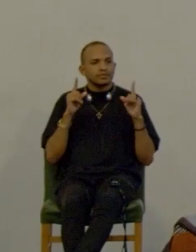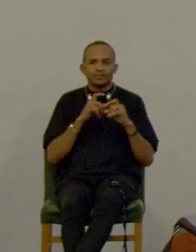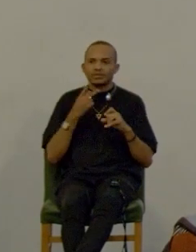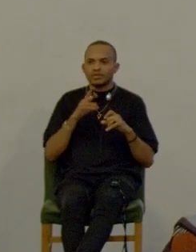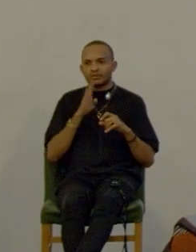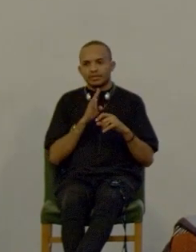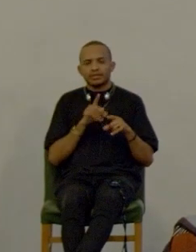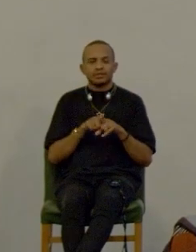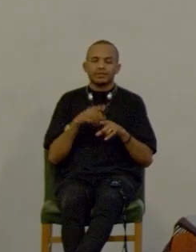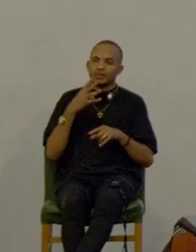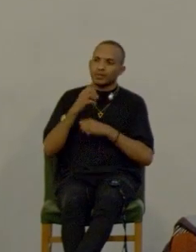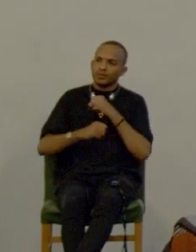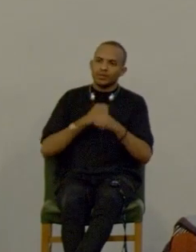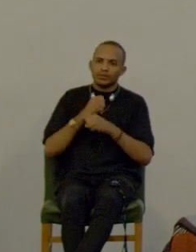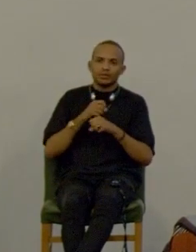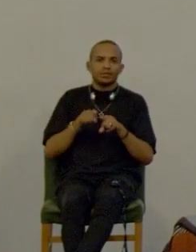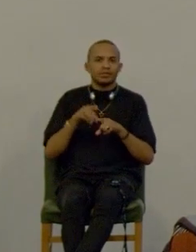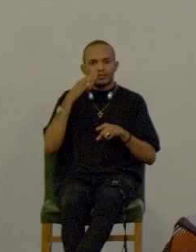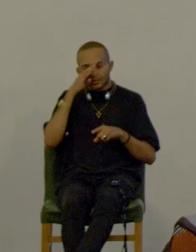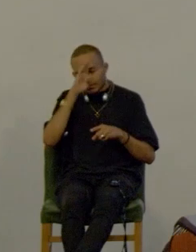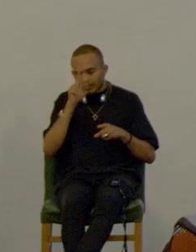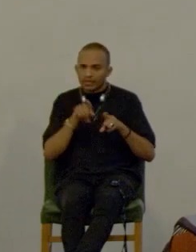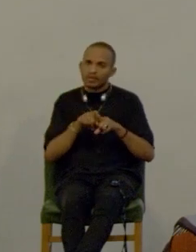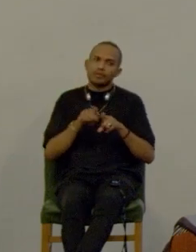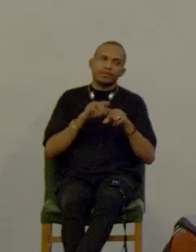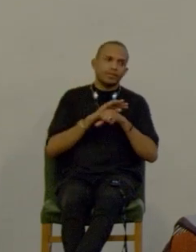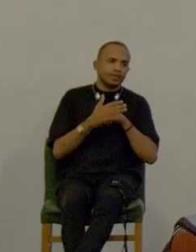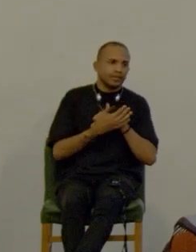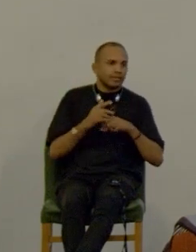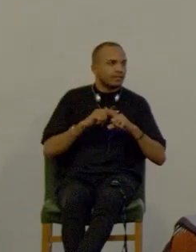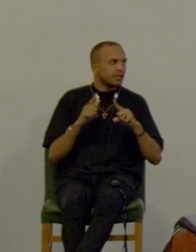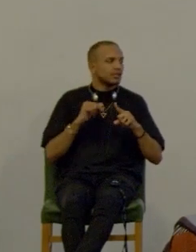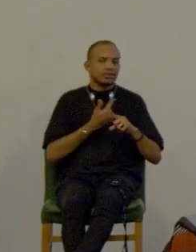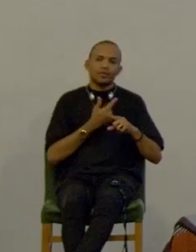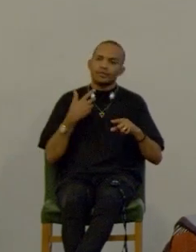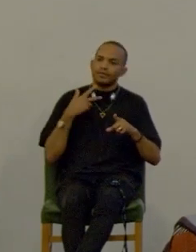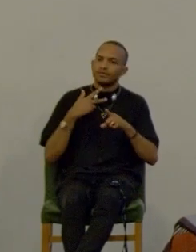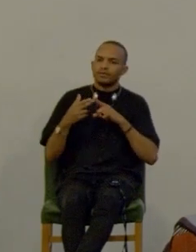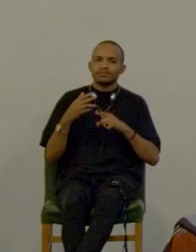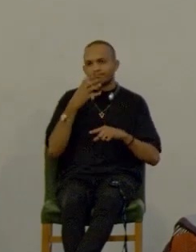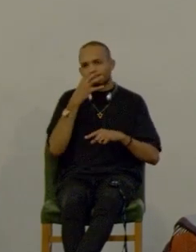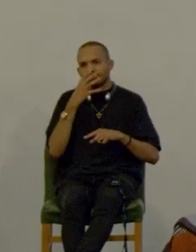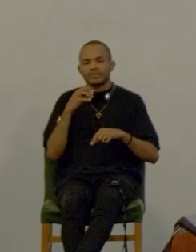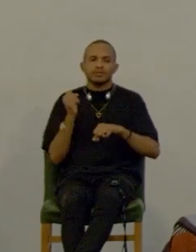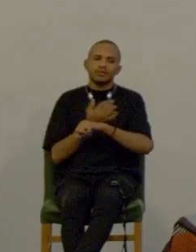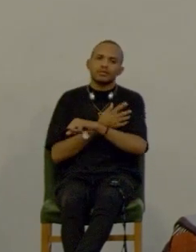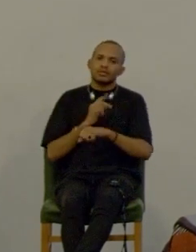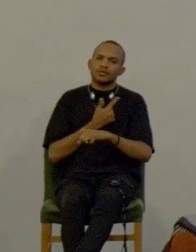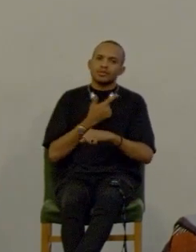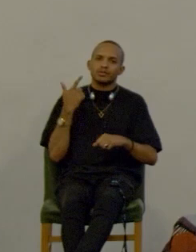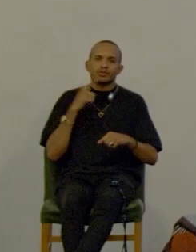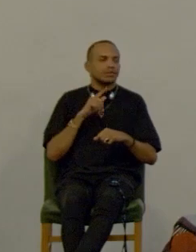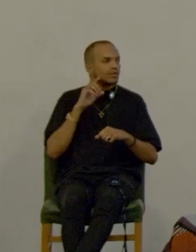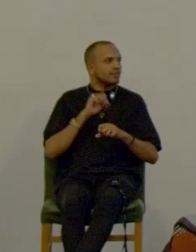no Brasil, né? Os últimos 4 anos com Bolsonaro e pandemia, né? Mas a gente sobreviveu, é impressionante, né? Como a gente conseguiu sobreviver.